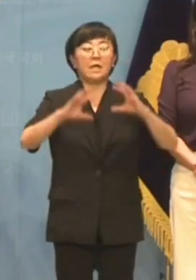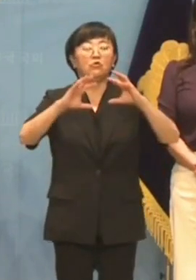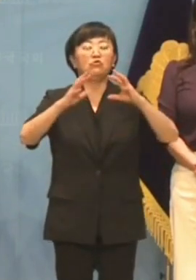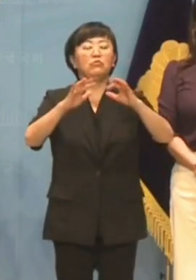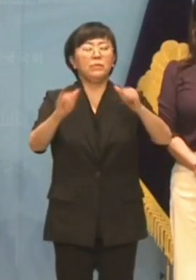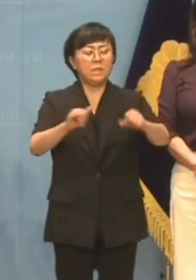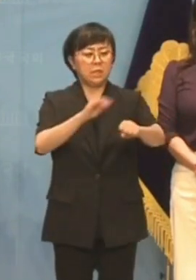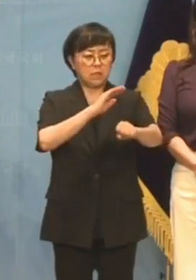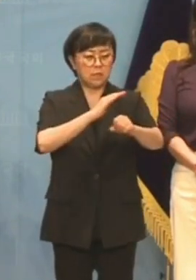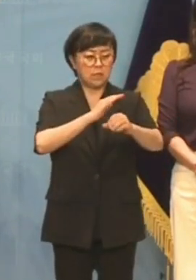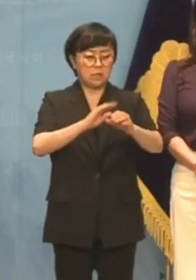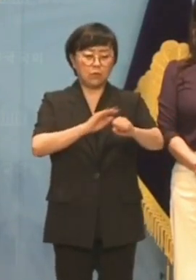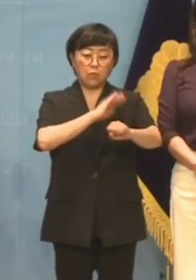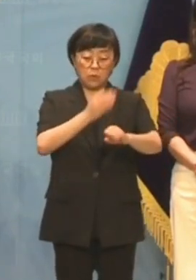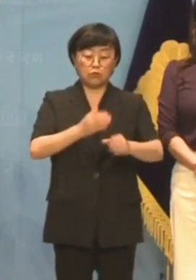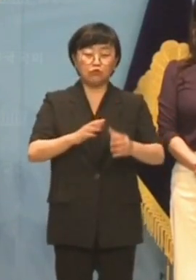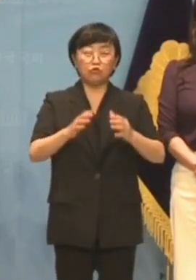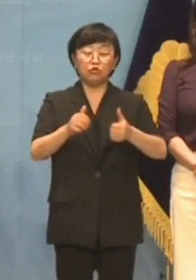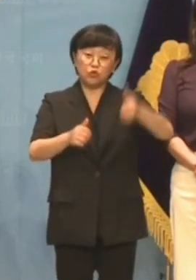주권국가로서의 위상이 제대로 쓰겠습니까?